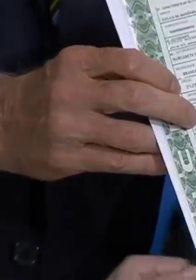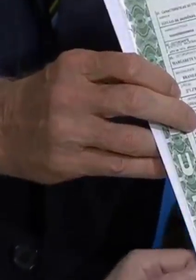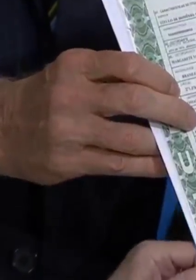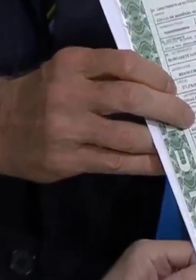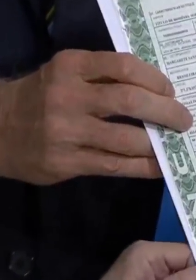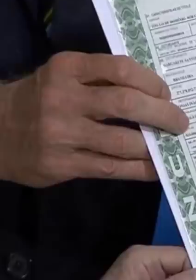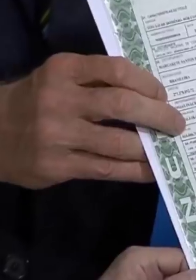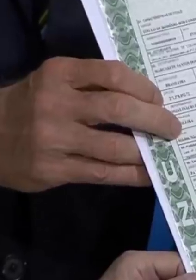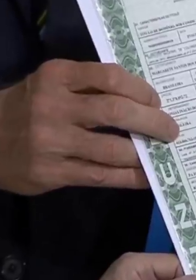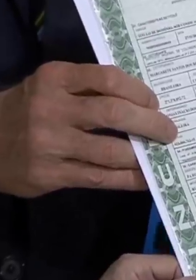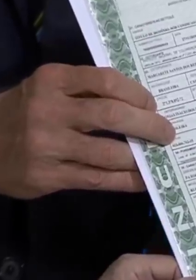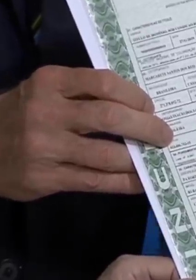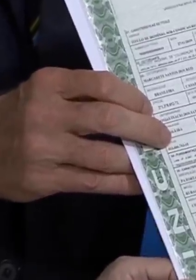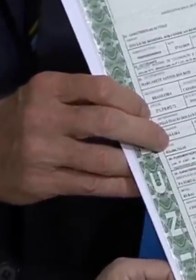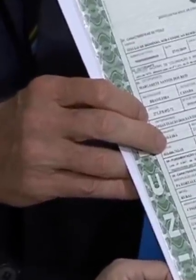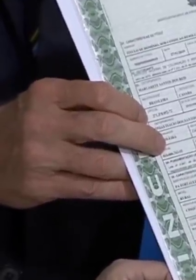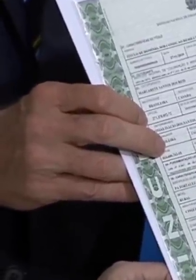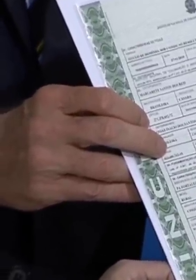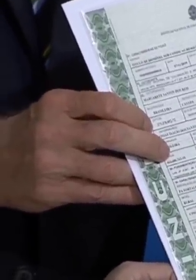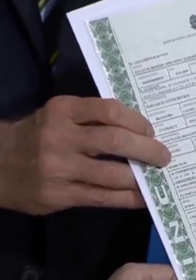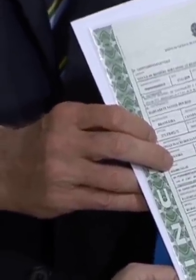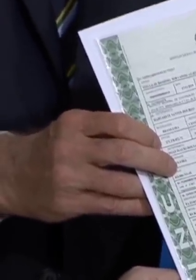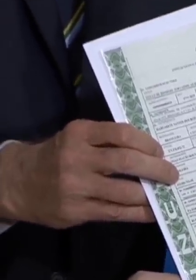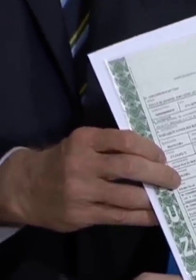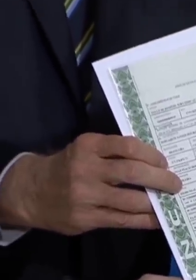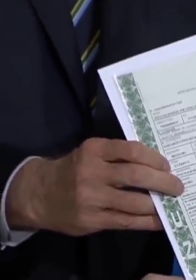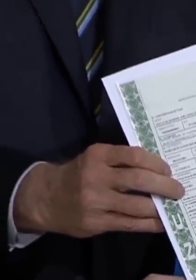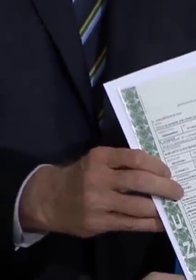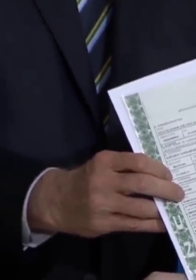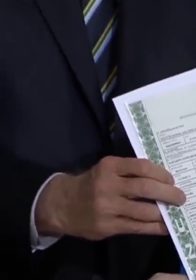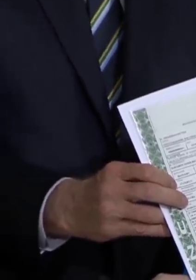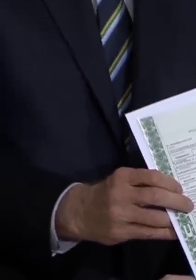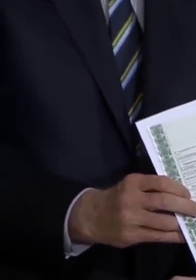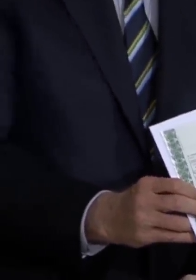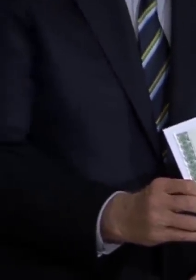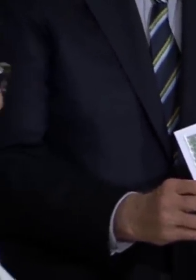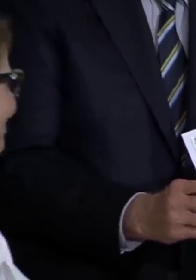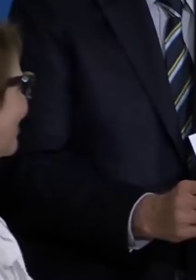Propriedade.